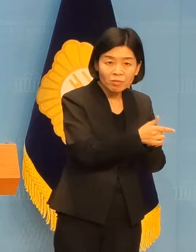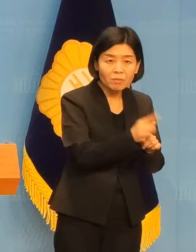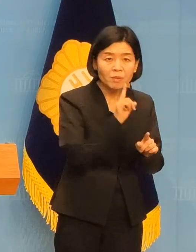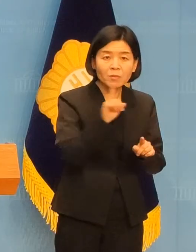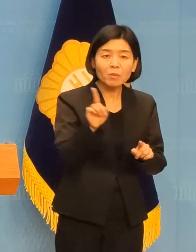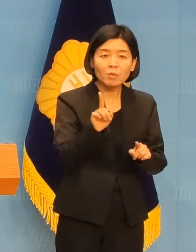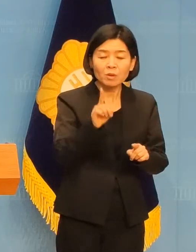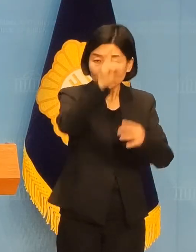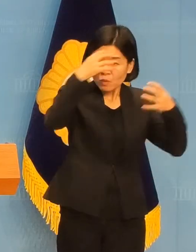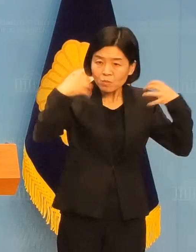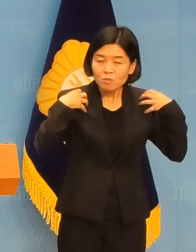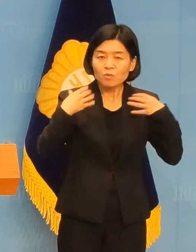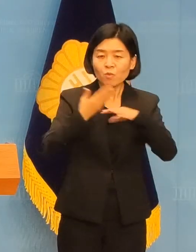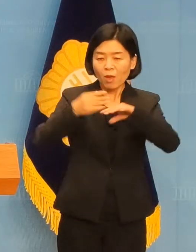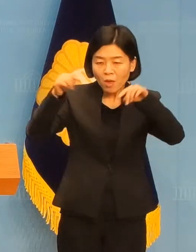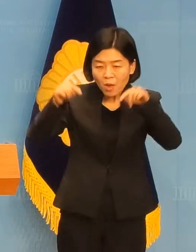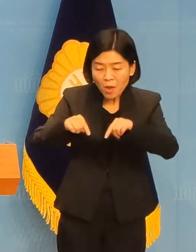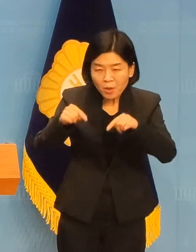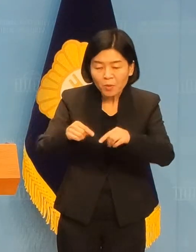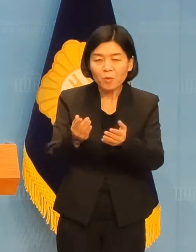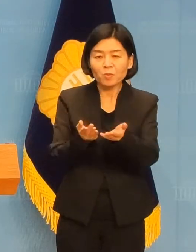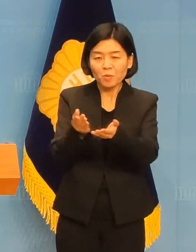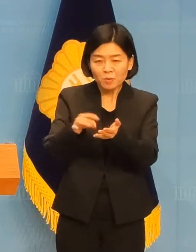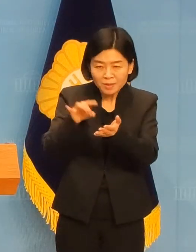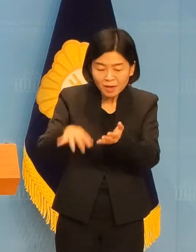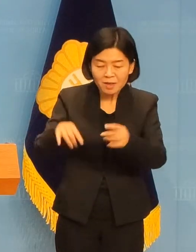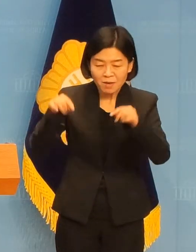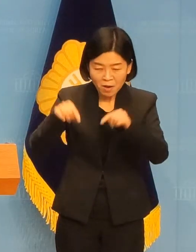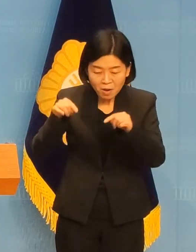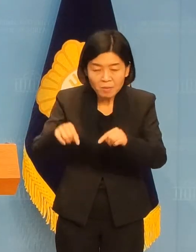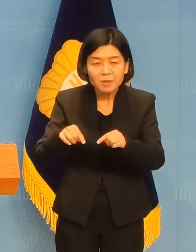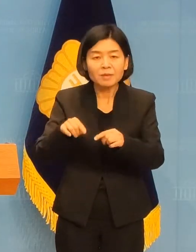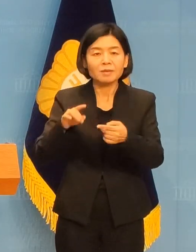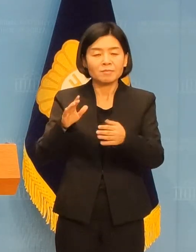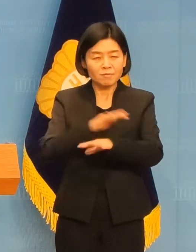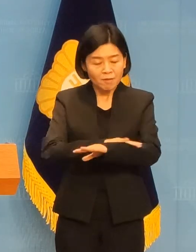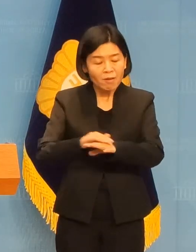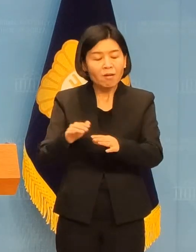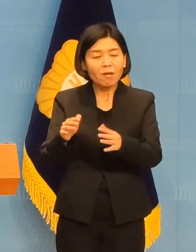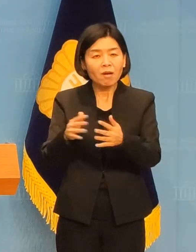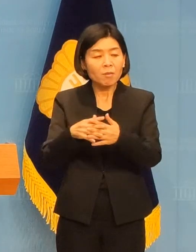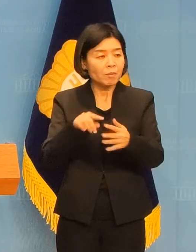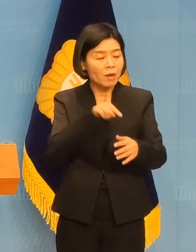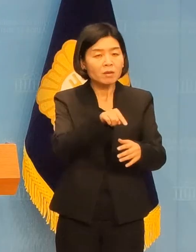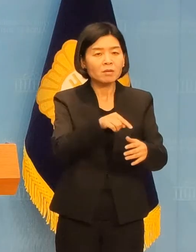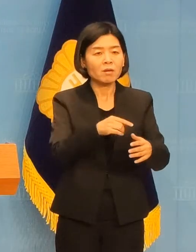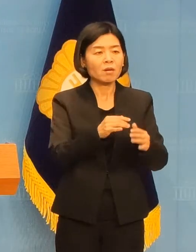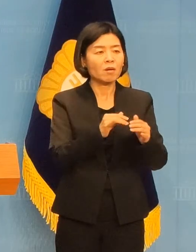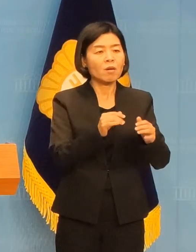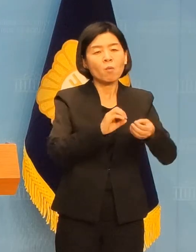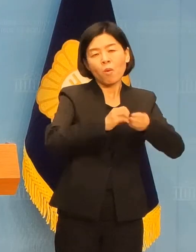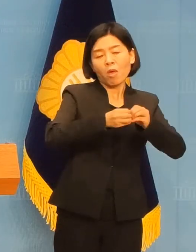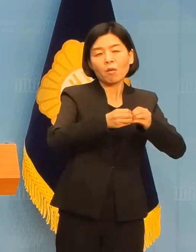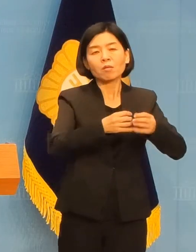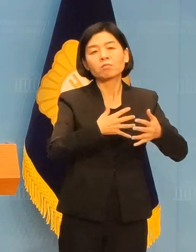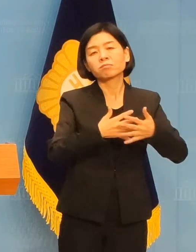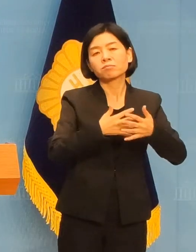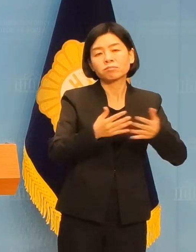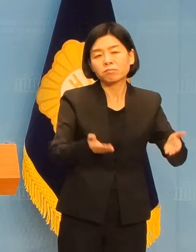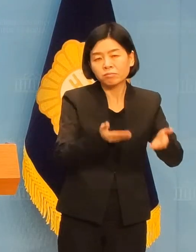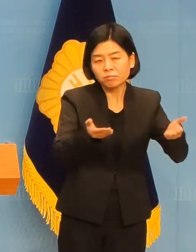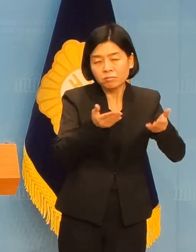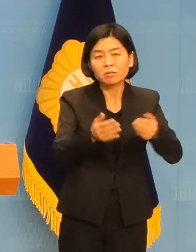통상 현안을 왜곡하며 국민 불안을 조장하고 있습니다. 이미 타결된